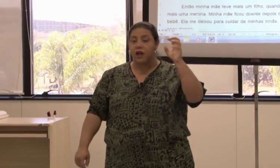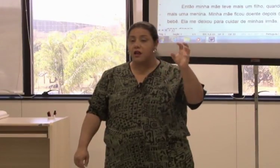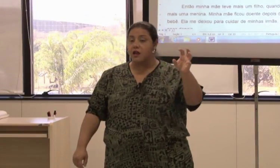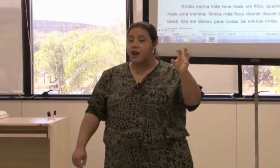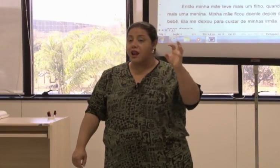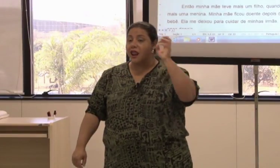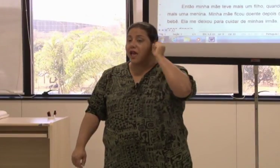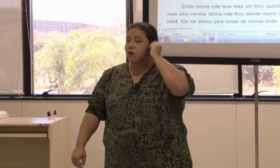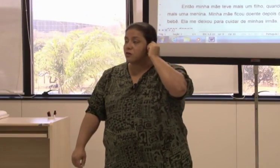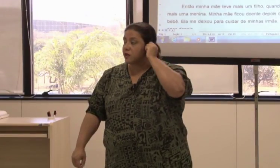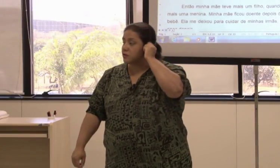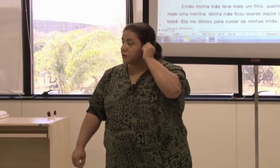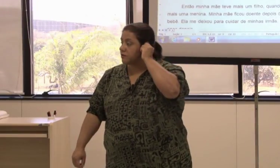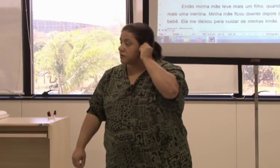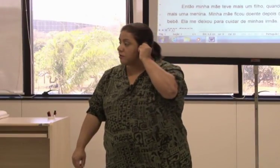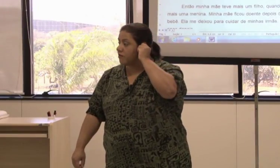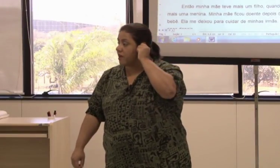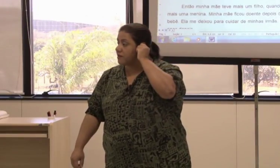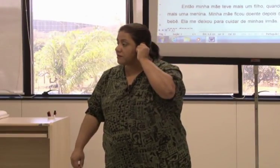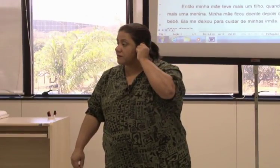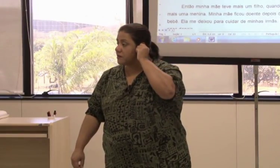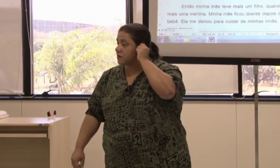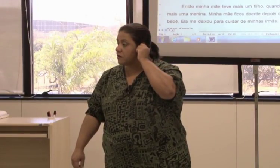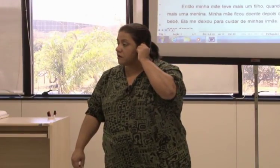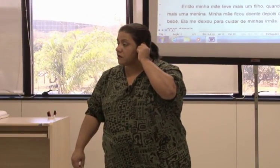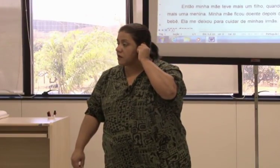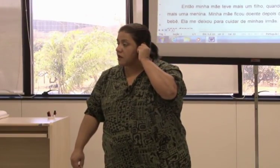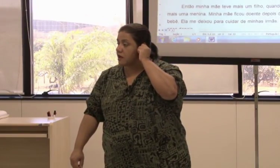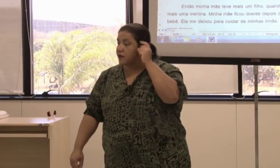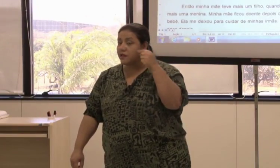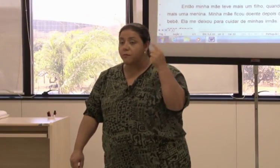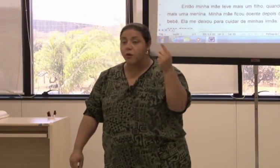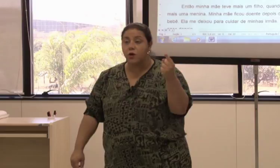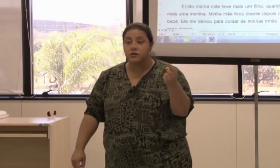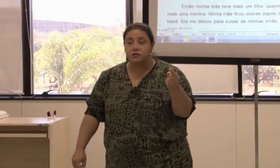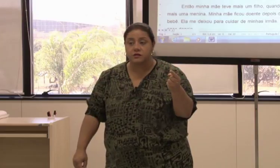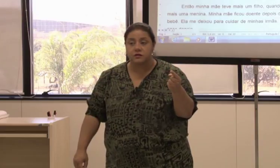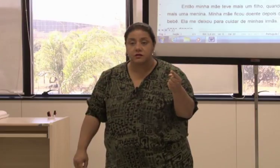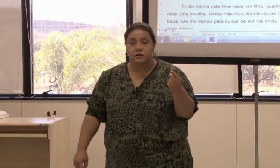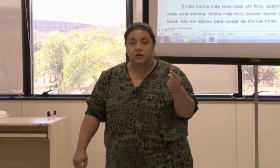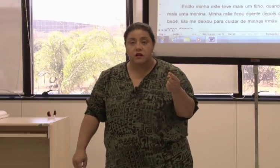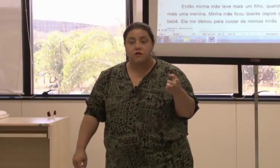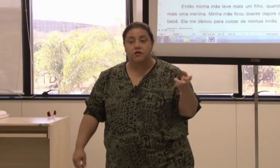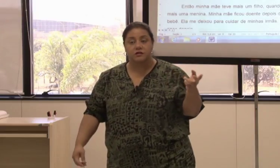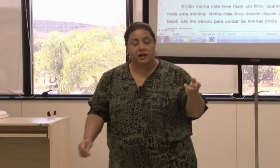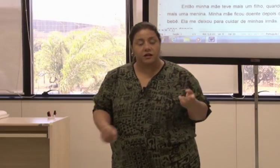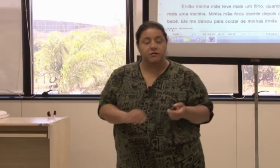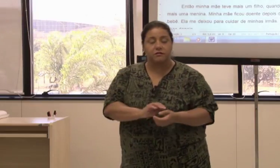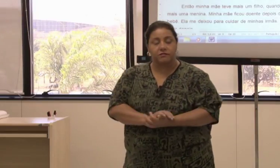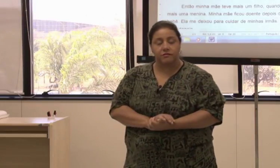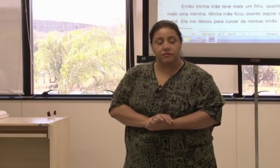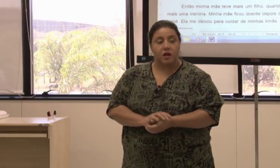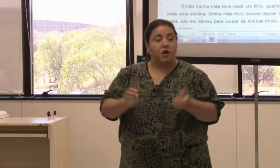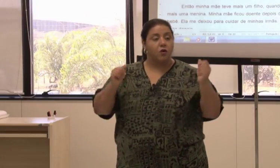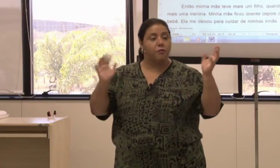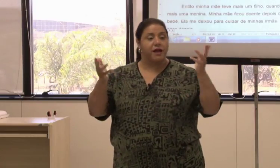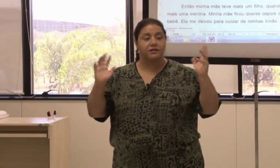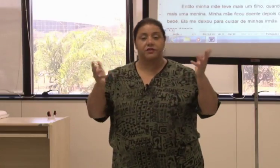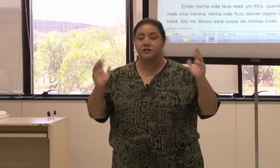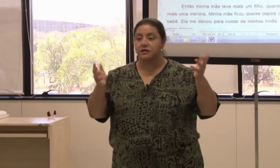alguém lê o texto para você uma vez e depois você começa a fazer.